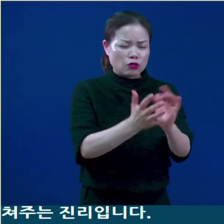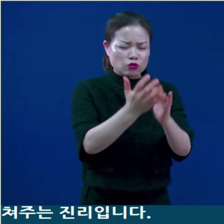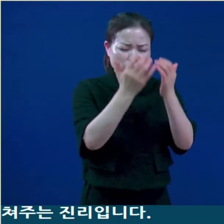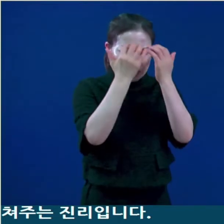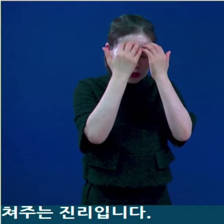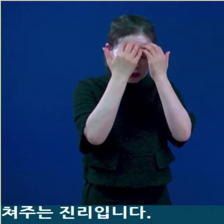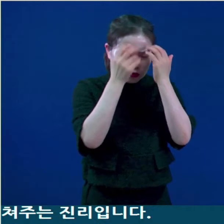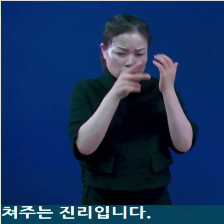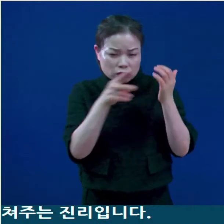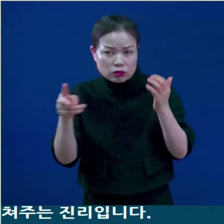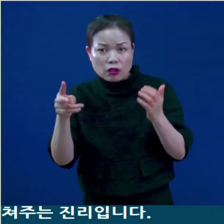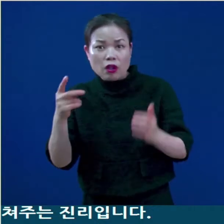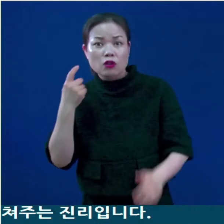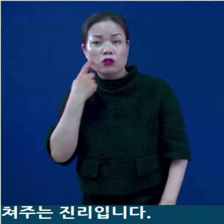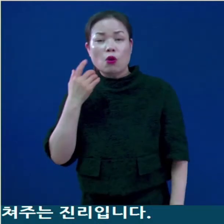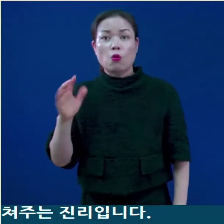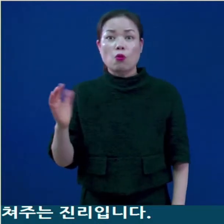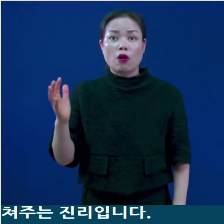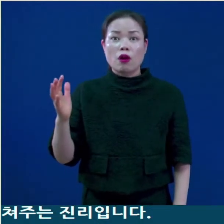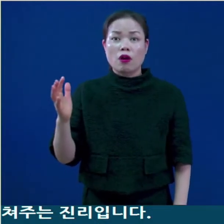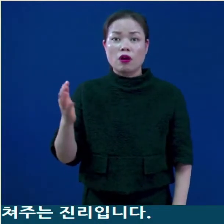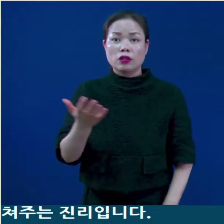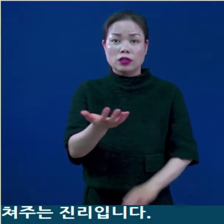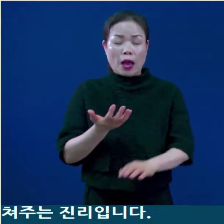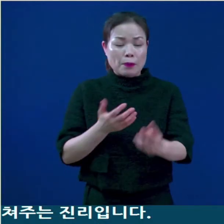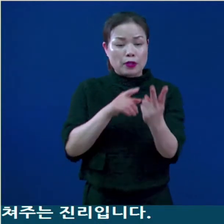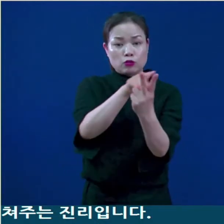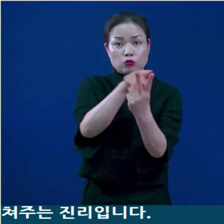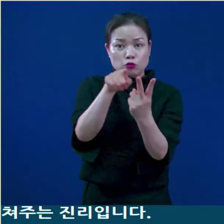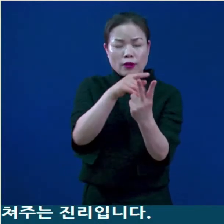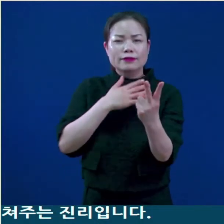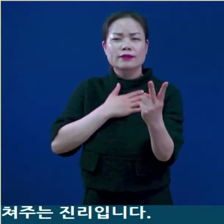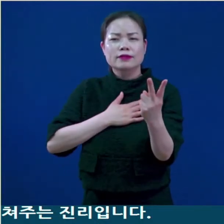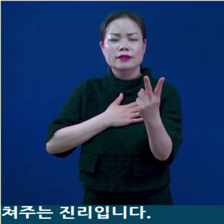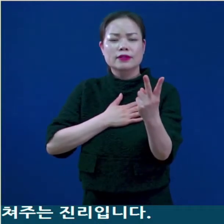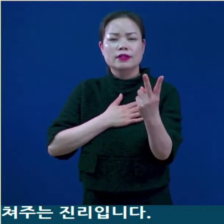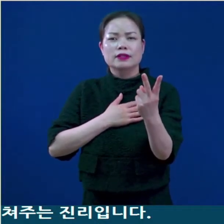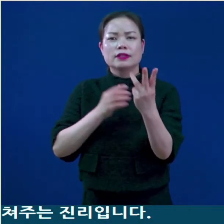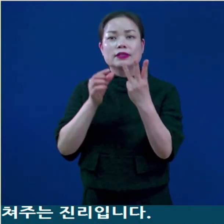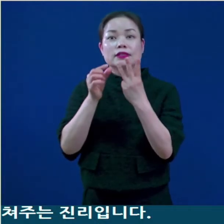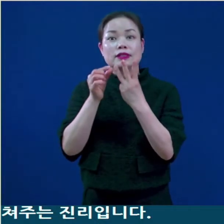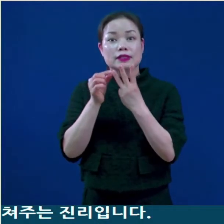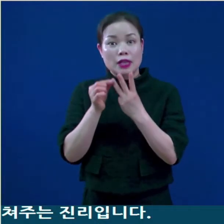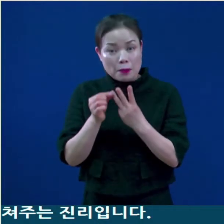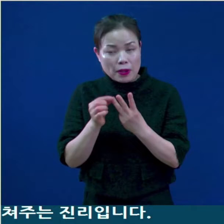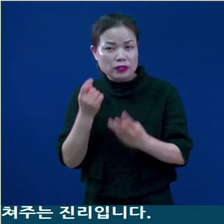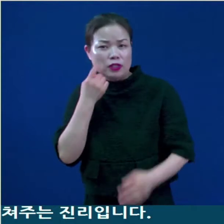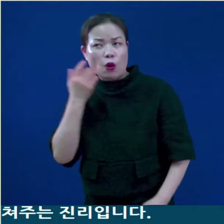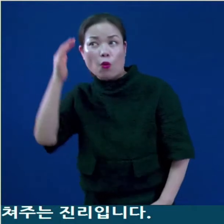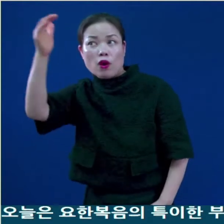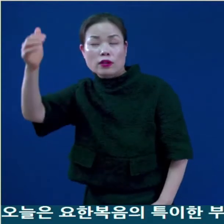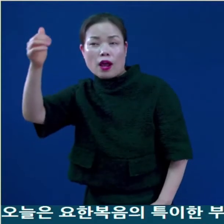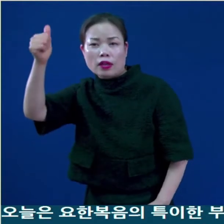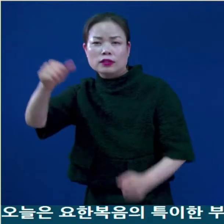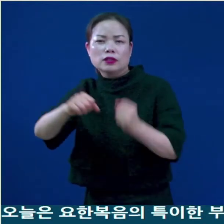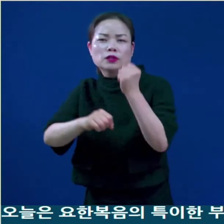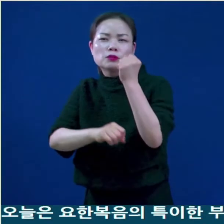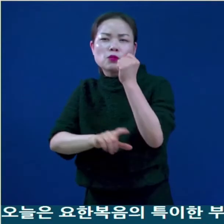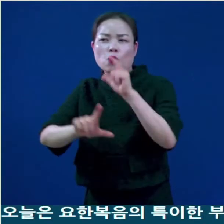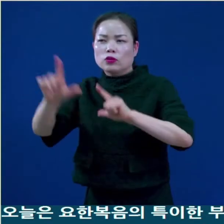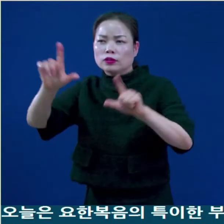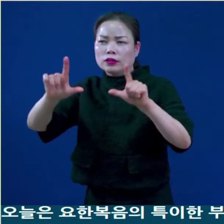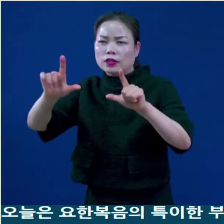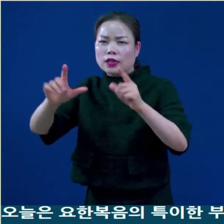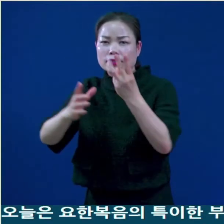순환이 곧 영광이라는 겁니다. 앞에 두 가지를 알고 세 번째까지 영광이 하나님의 본체이며 삼위